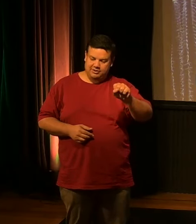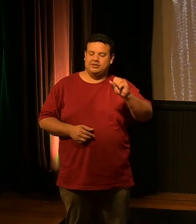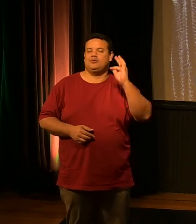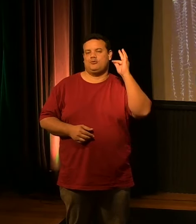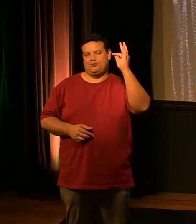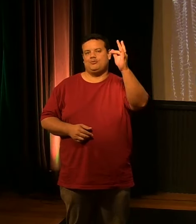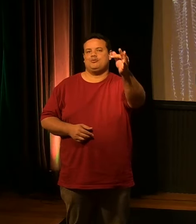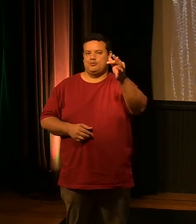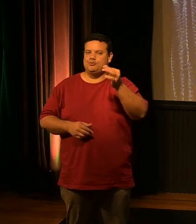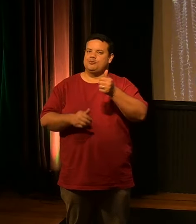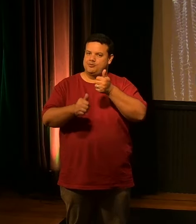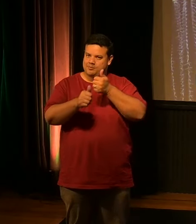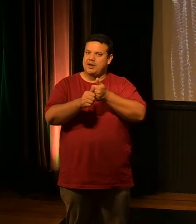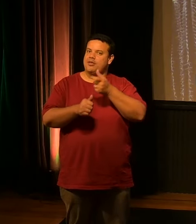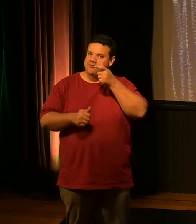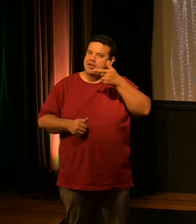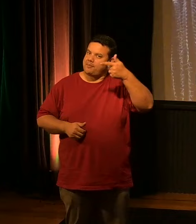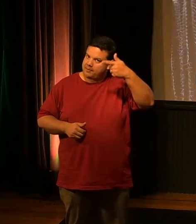futuro próximo.